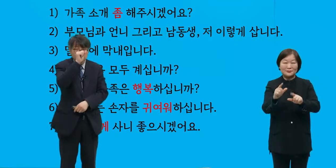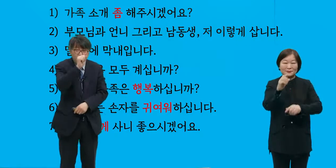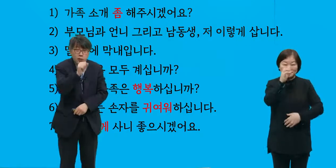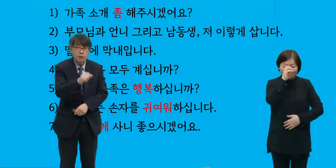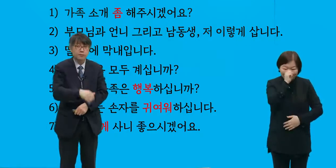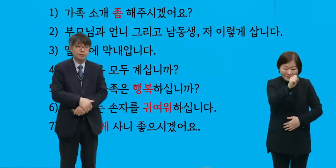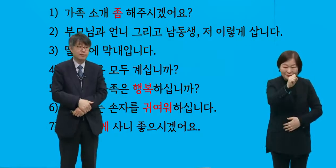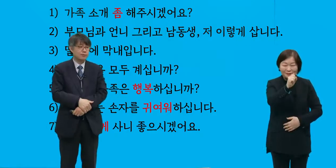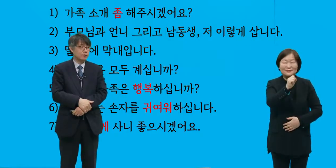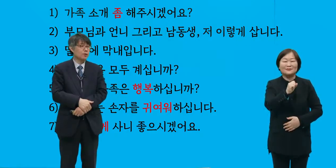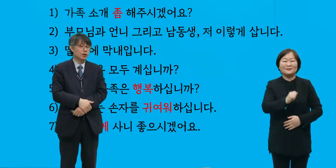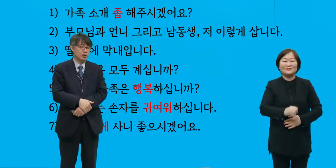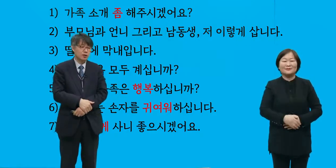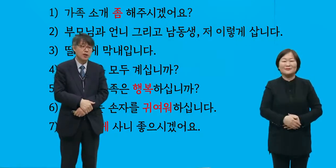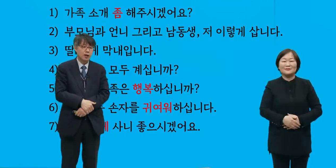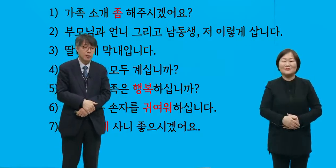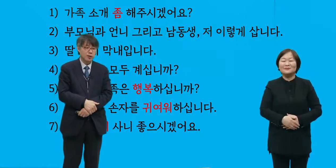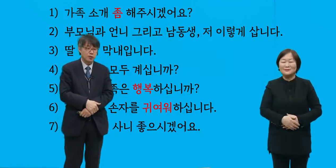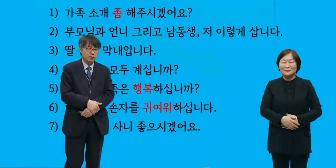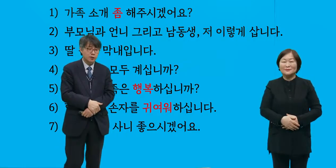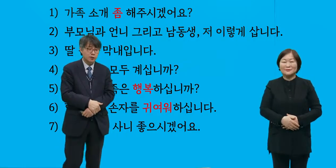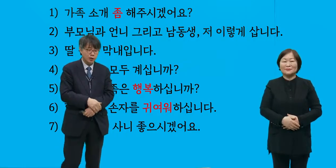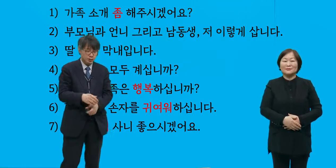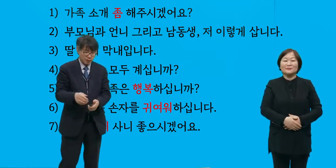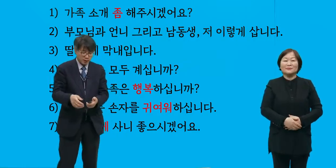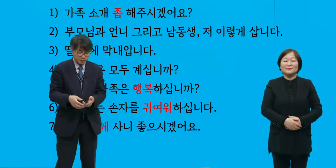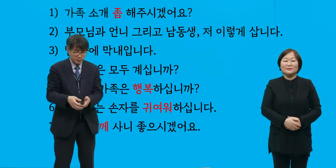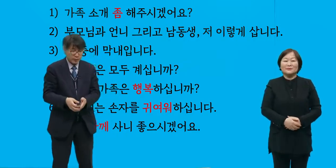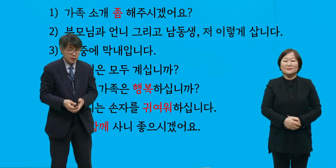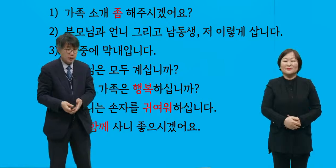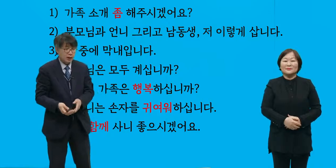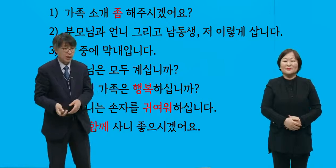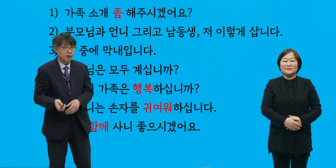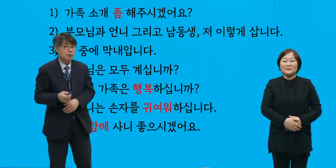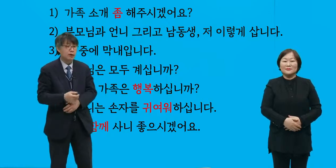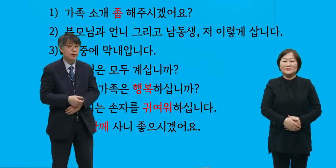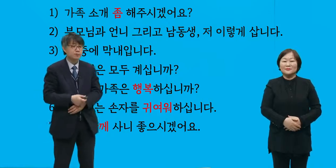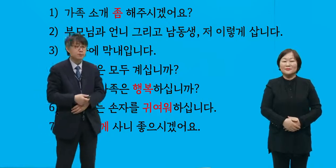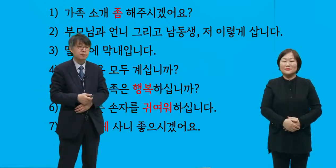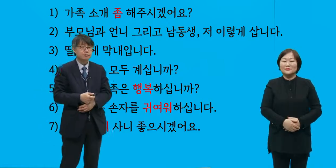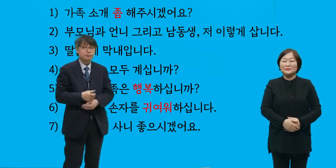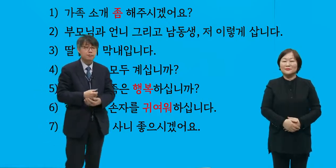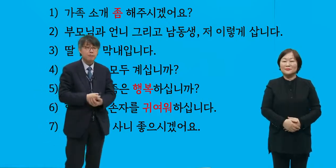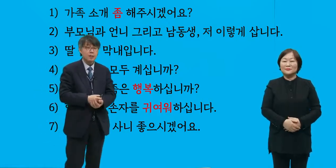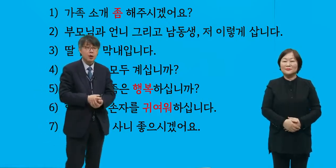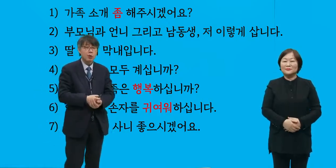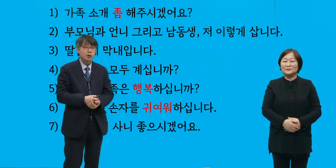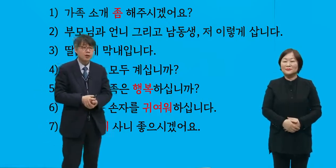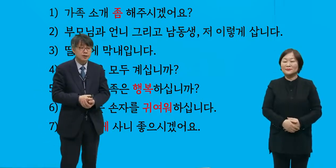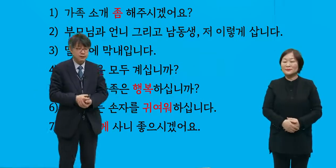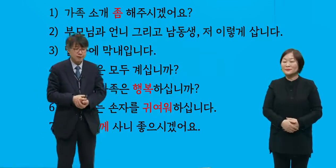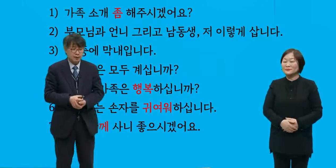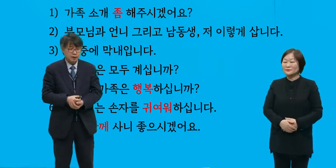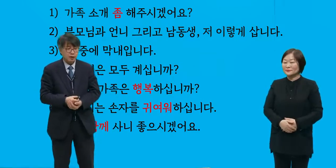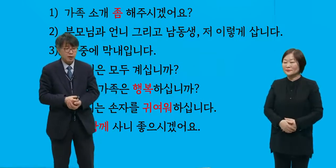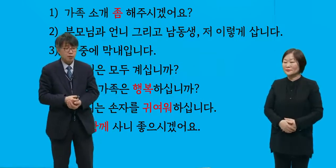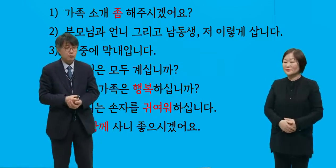좋으시겠어요. 예, 이렇게 표현해 주시면 되겠습니다. 자, 그러면 오늘은